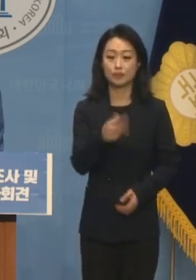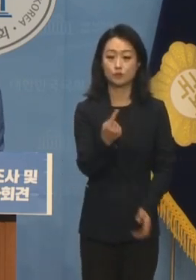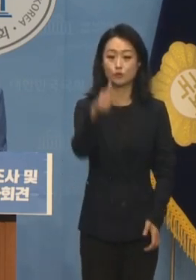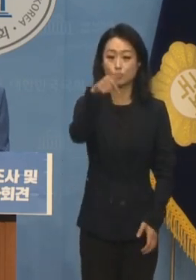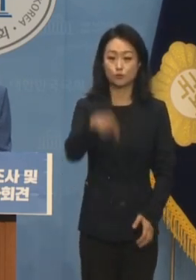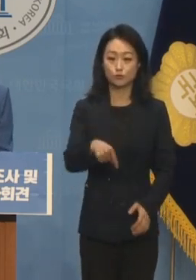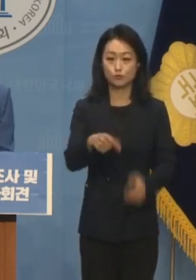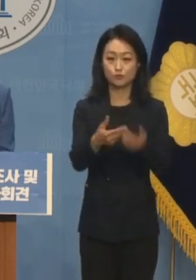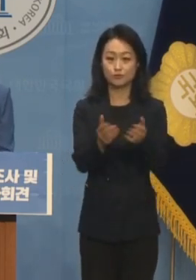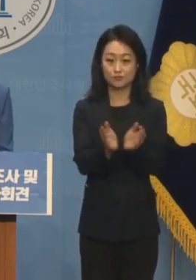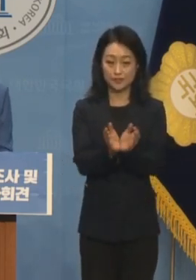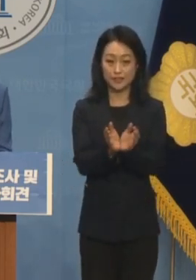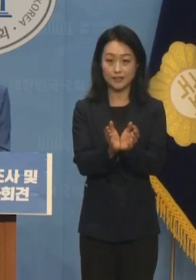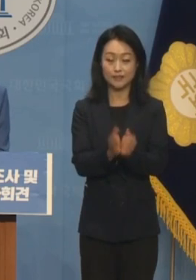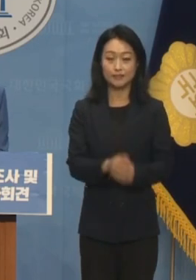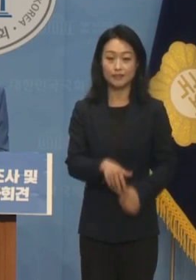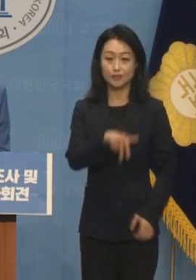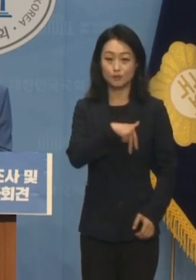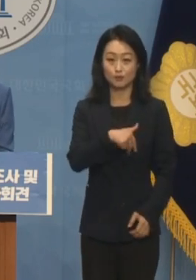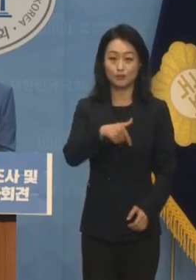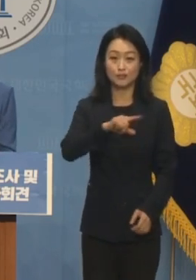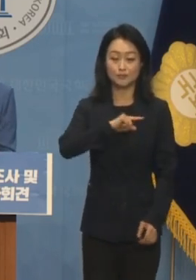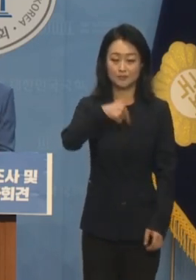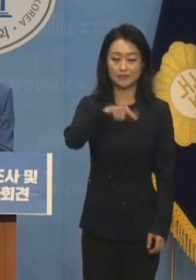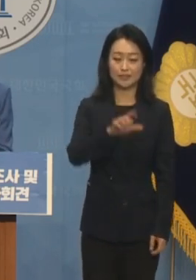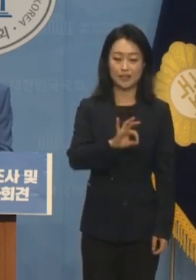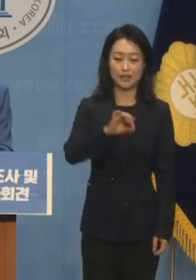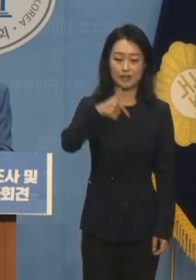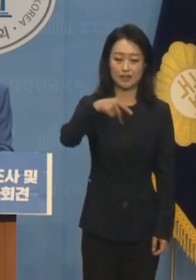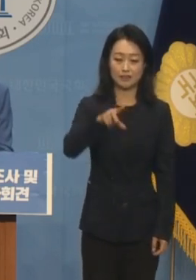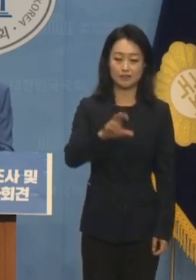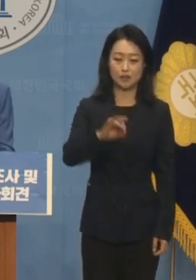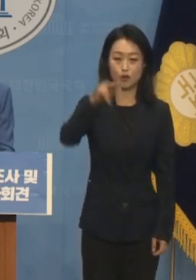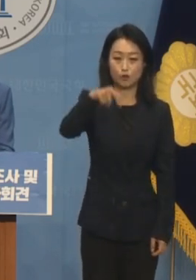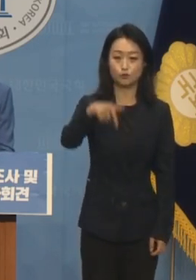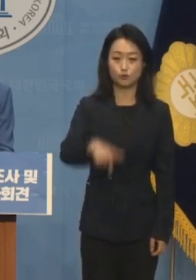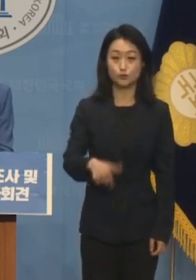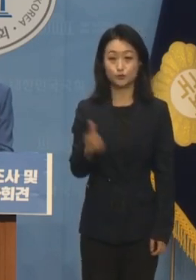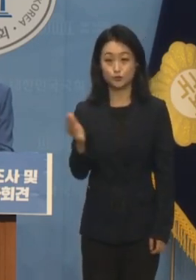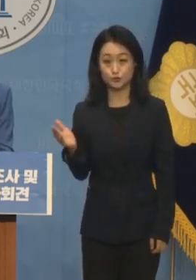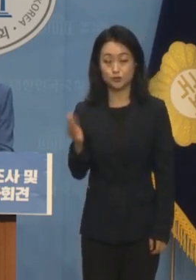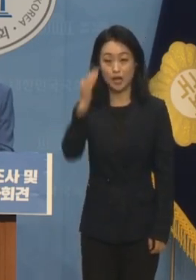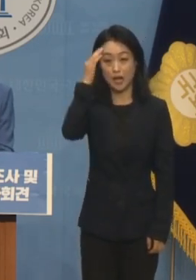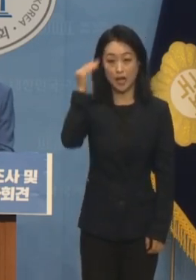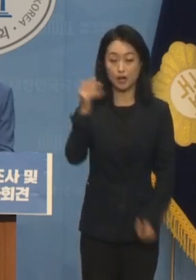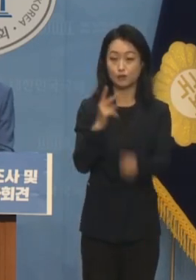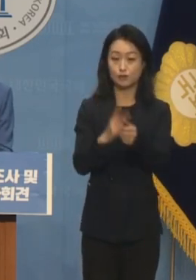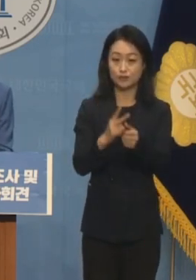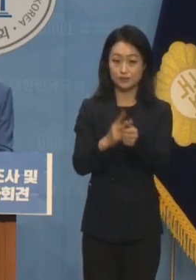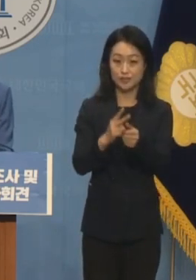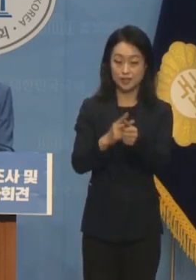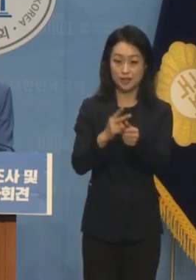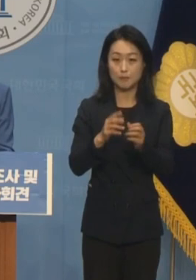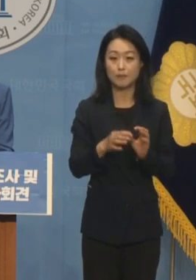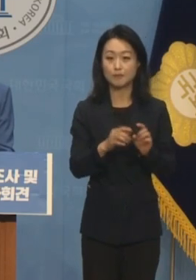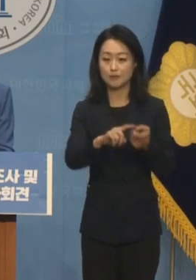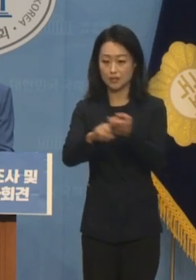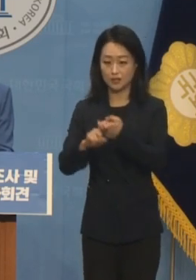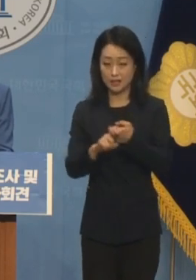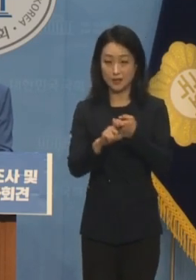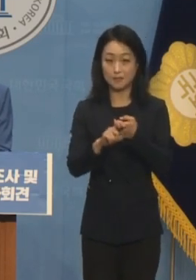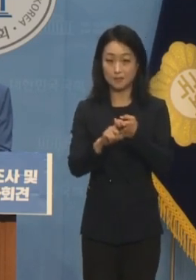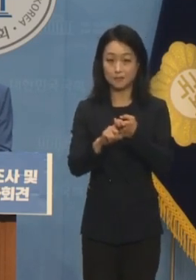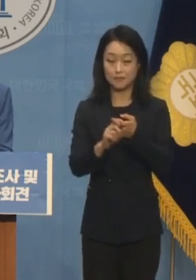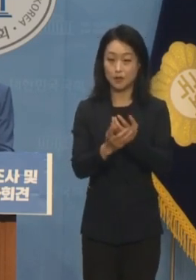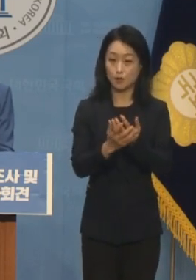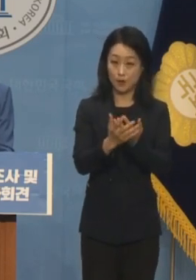조국혁신당 국회의원 강경숙입니다. 저는 오늘 한국교원단체 총연합회 이하